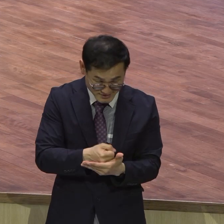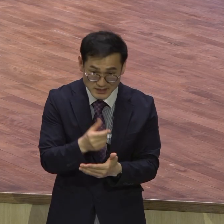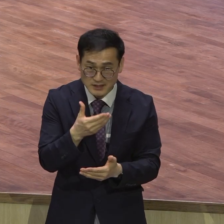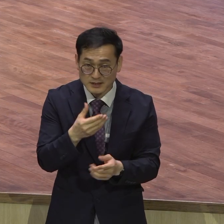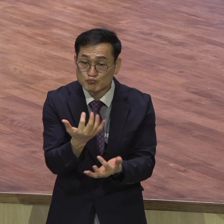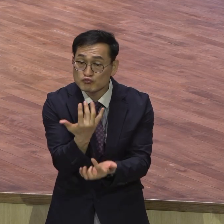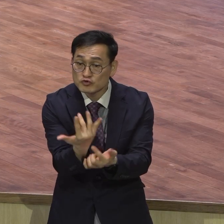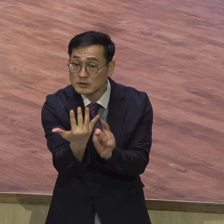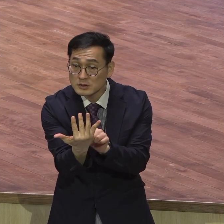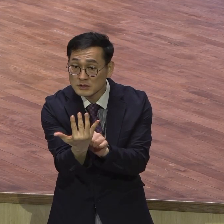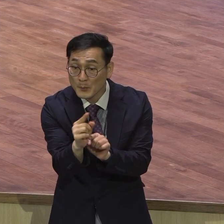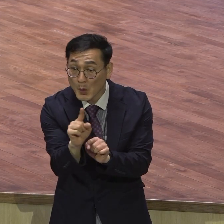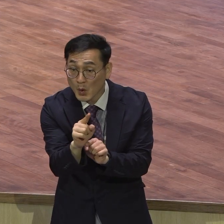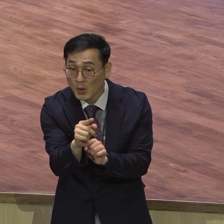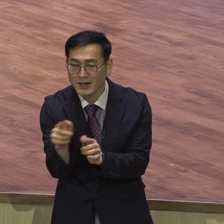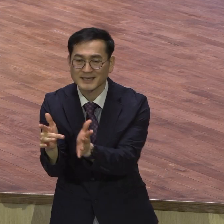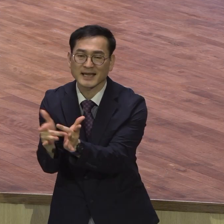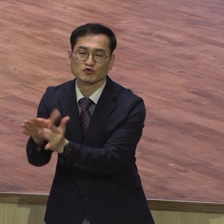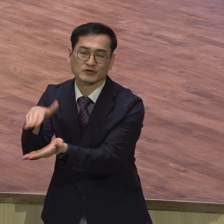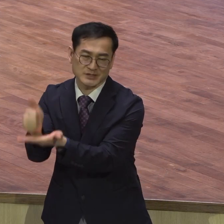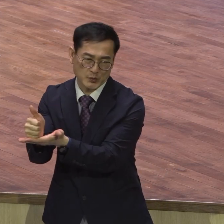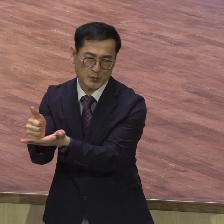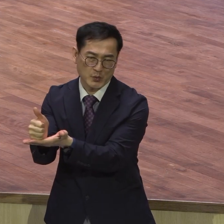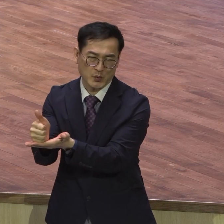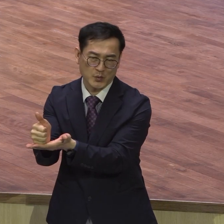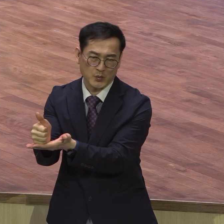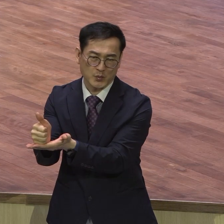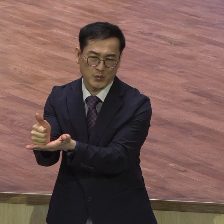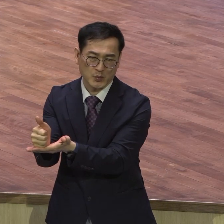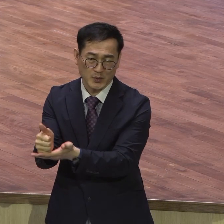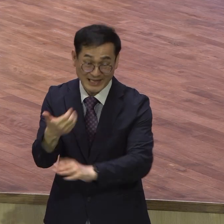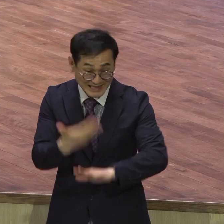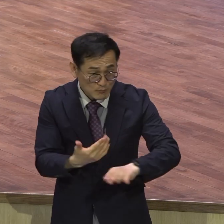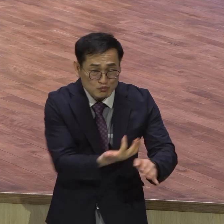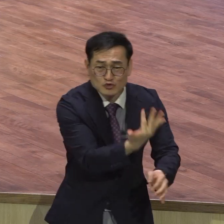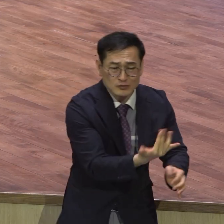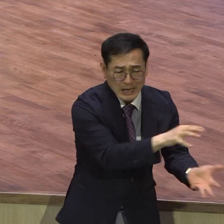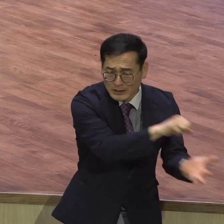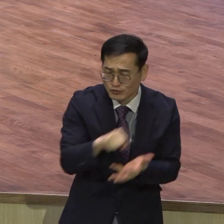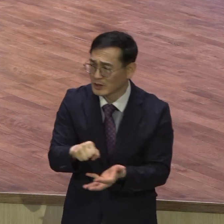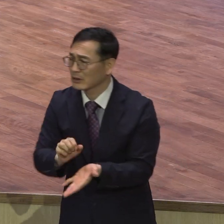예수 거시도 입니다. 오직 예수 거시도 밖에 없는데 다른 불을 가지고